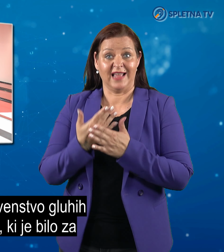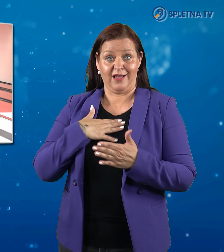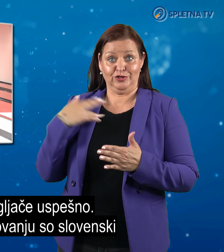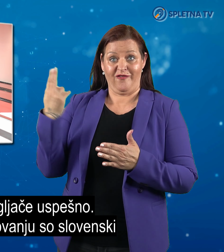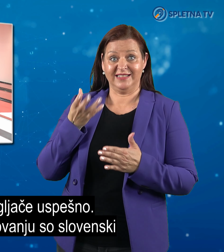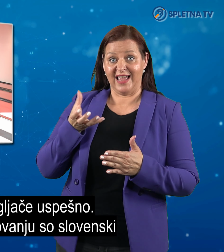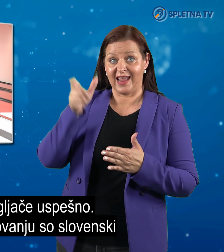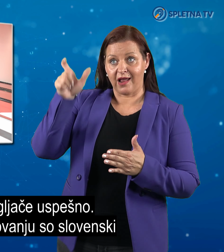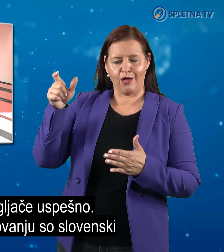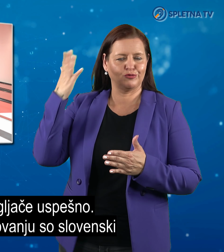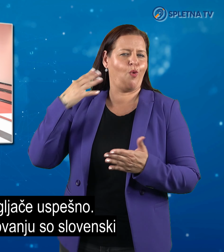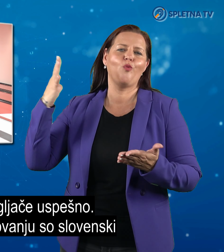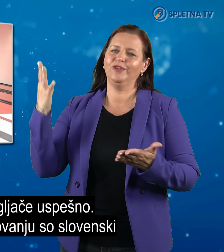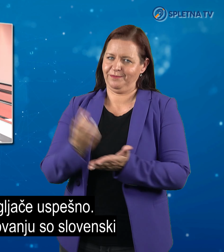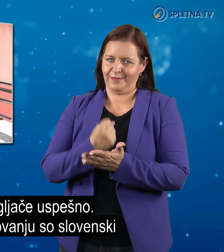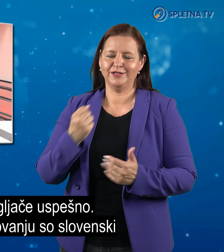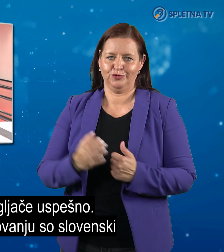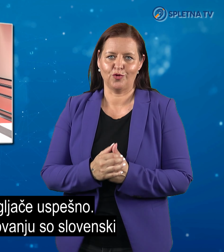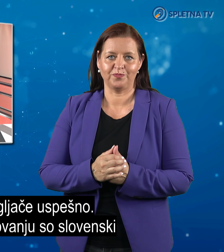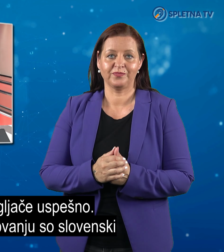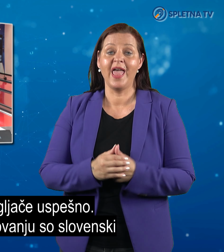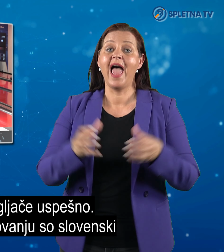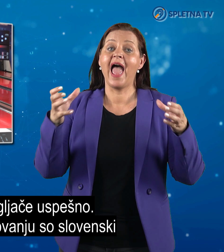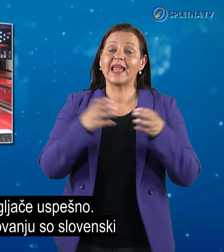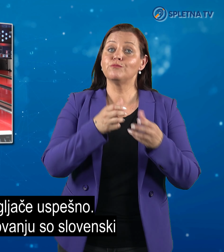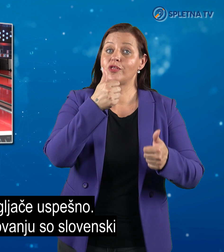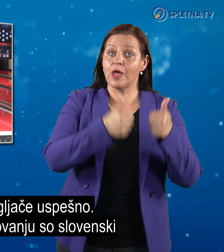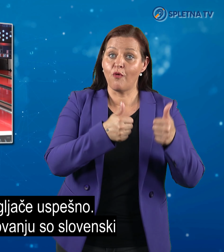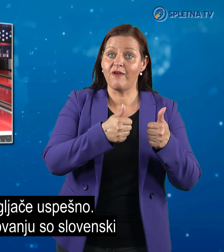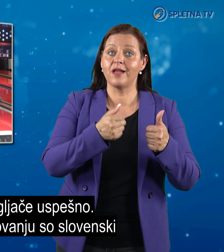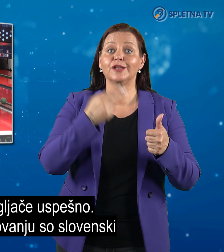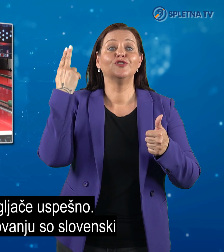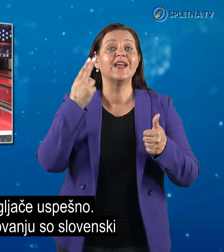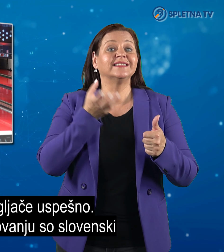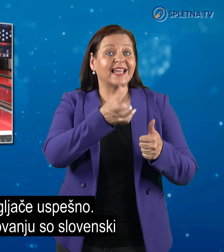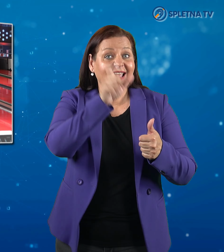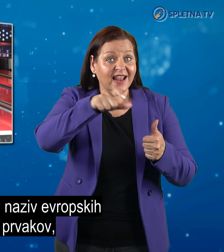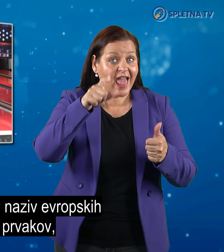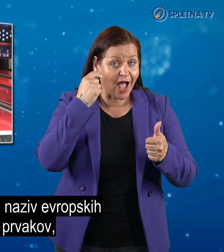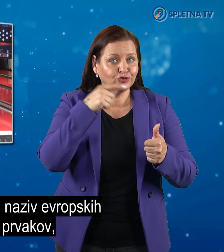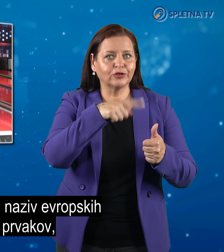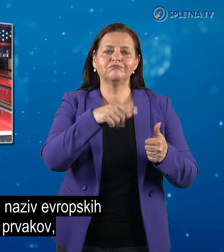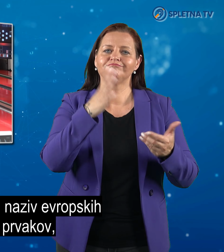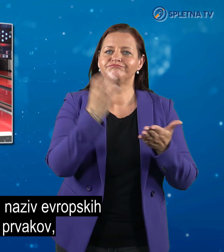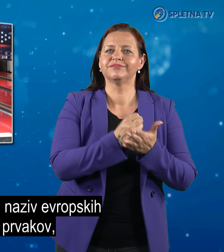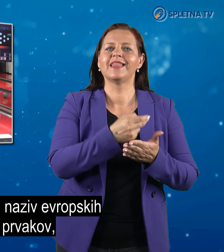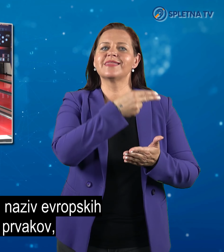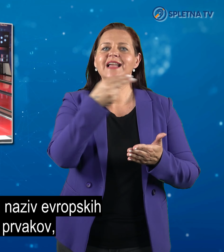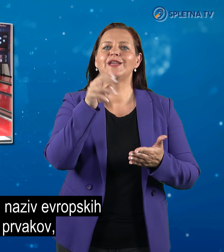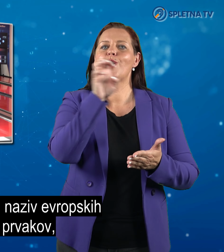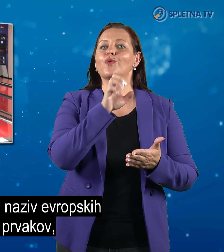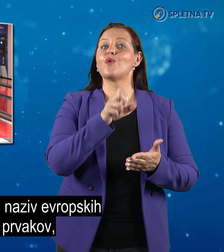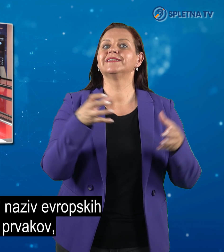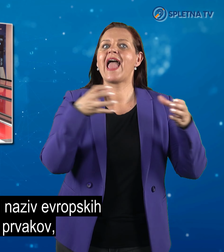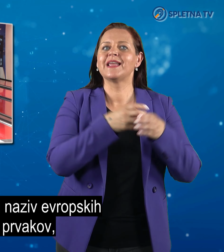v kegljanju, ki je bilo za slovenske kegljače uspešno. V ekipnem tekmovanju so slovenski kegljači osvojili